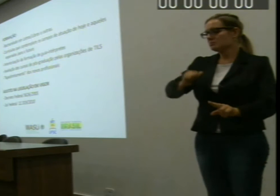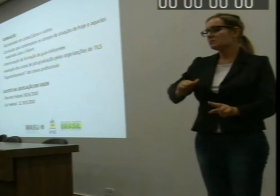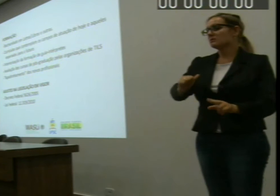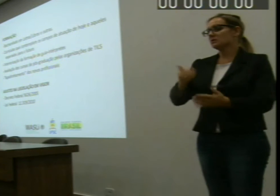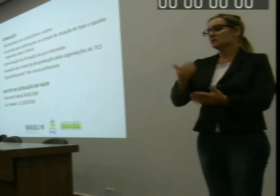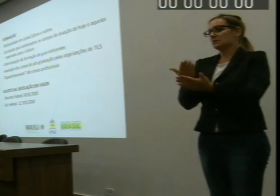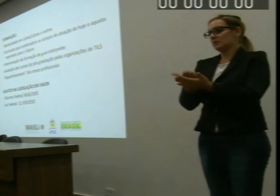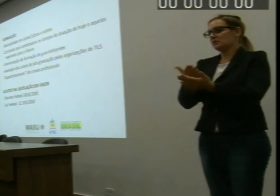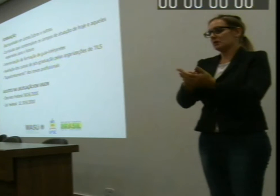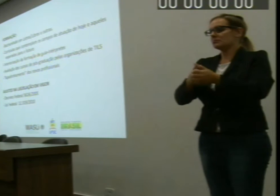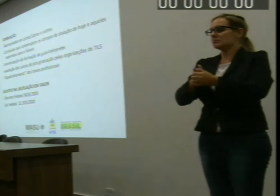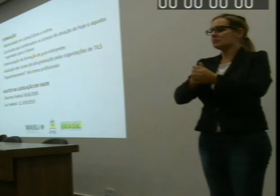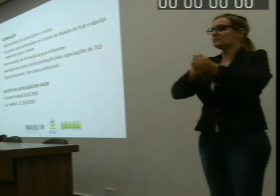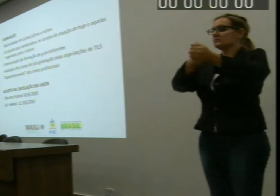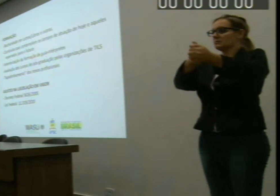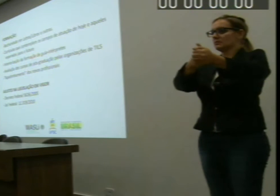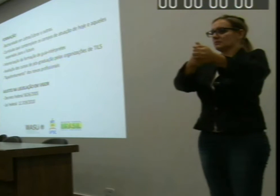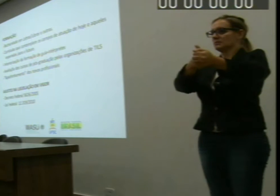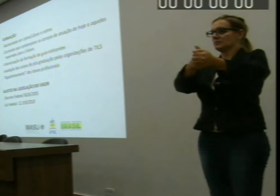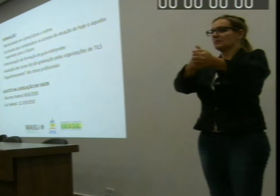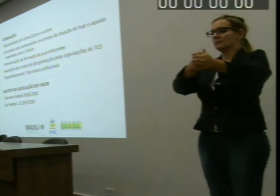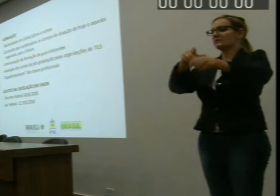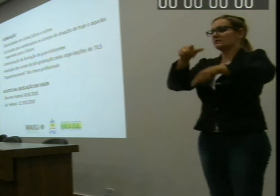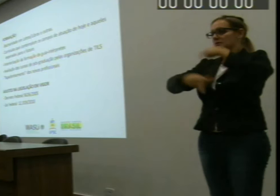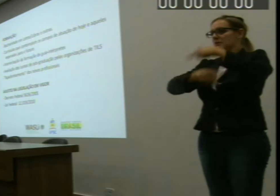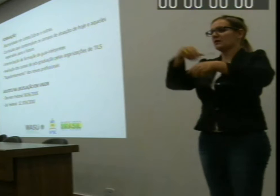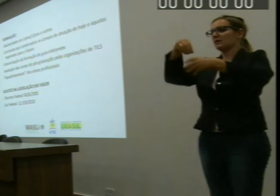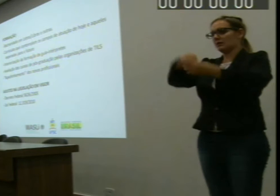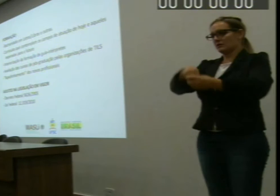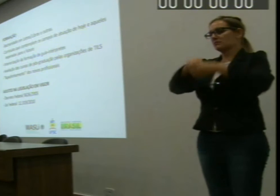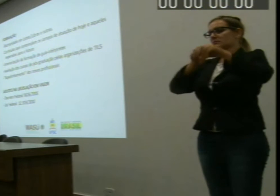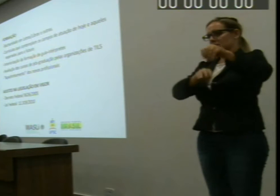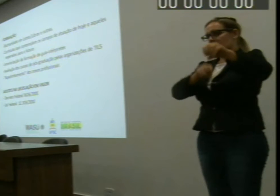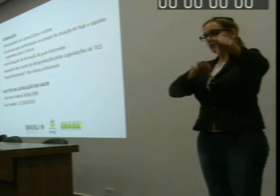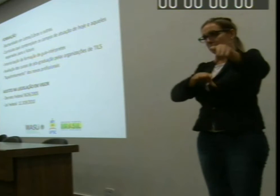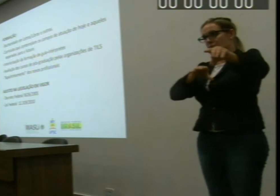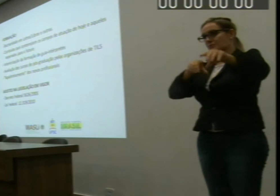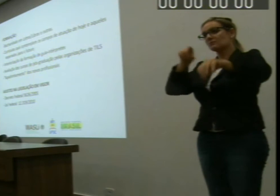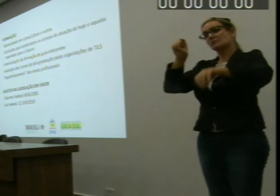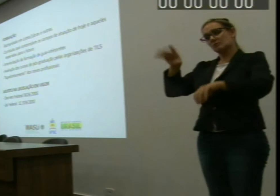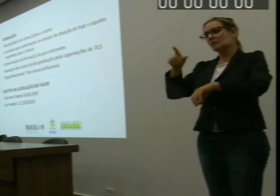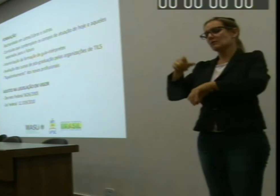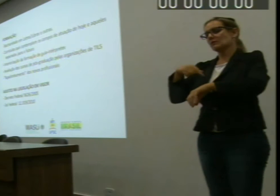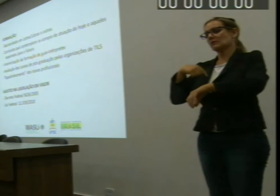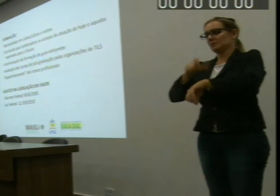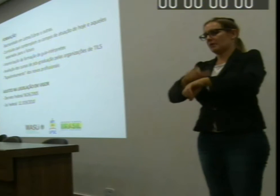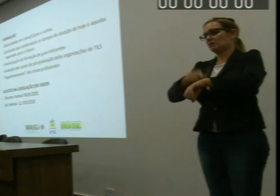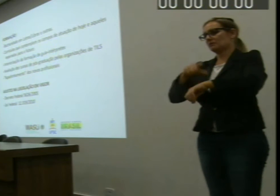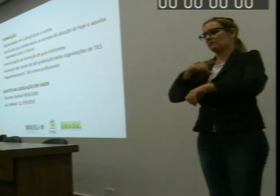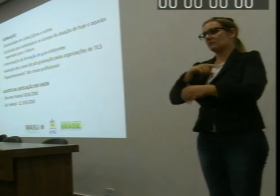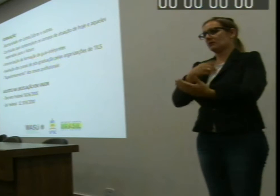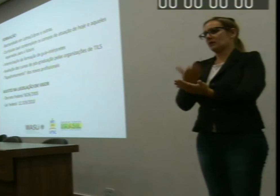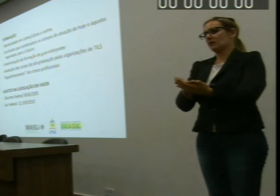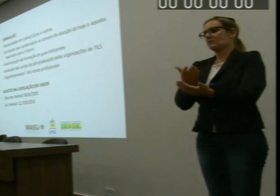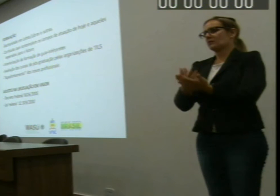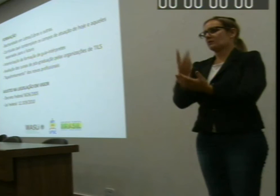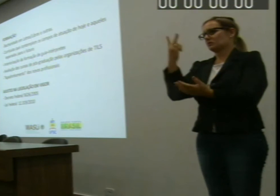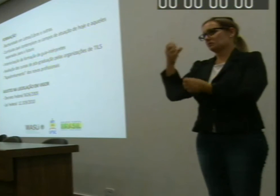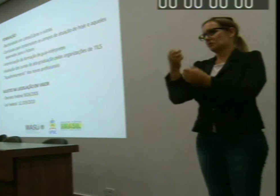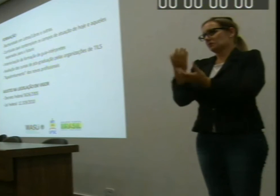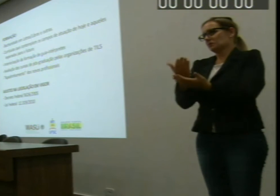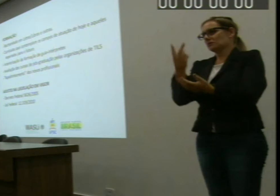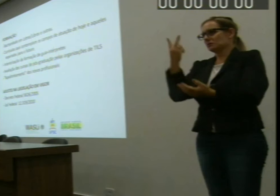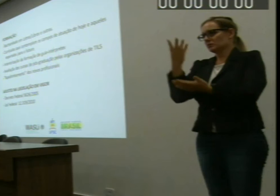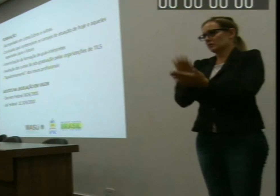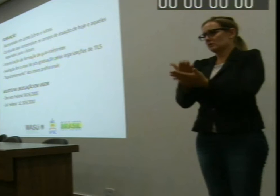serem guias intérpretes no no curso EAD para esse aluno só nas quando tiver aula porque a EAD tem duas aulas por mês só né